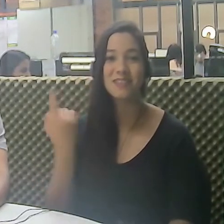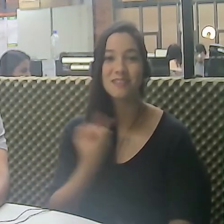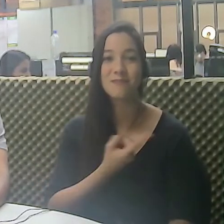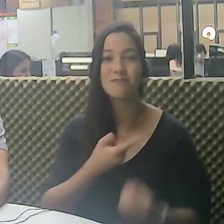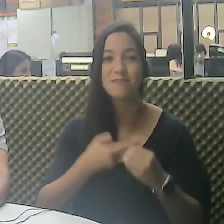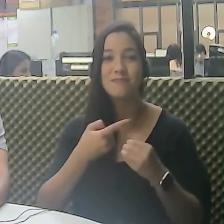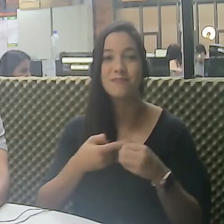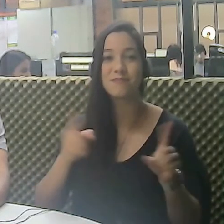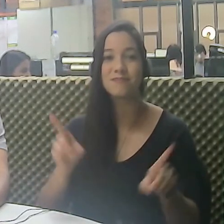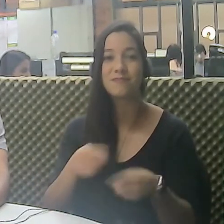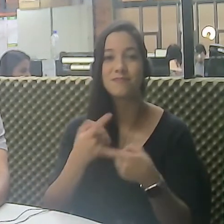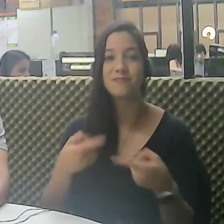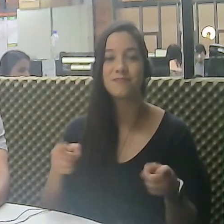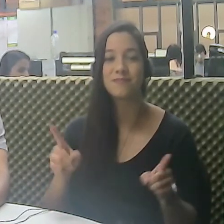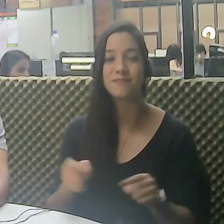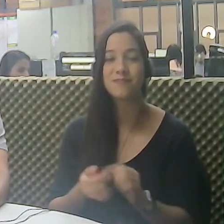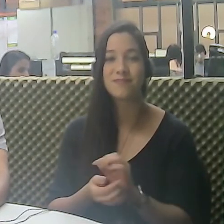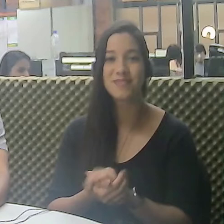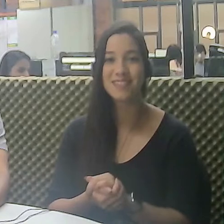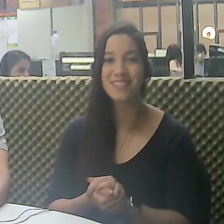Rádio Nossa Cidade.